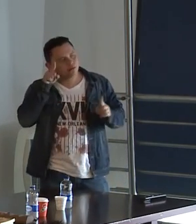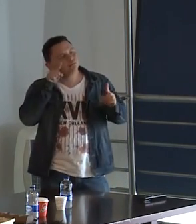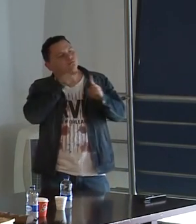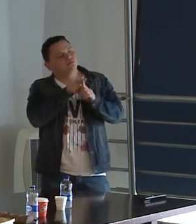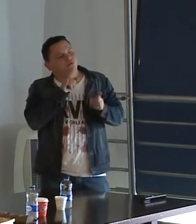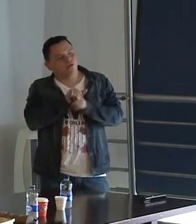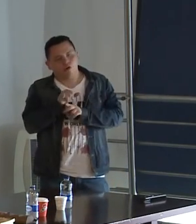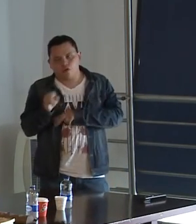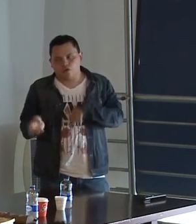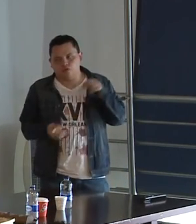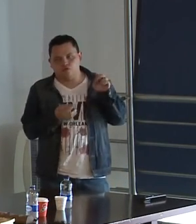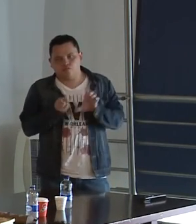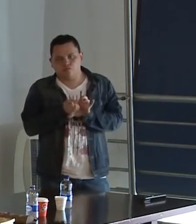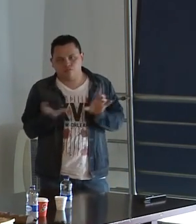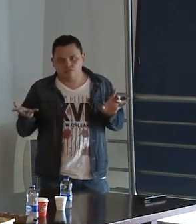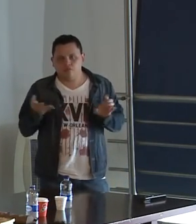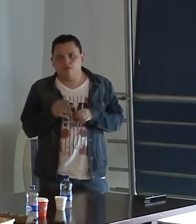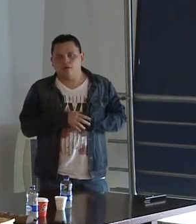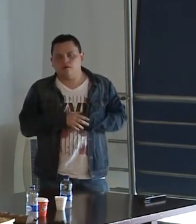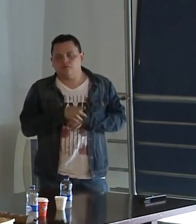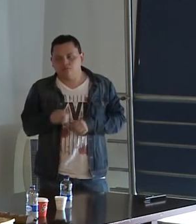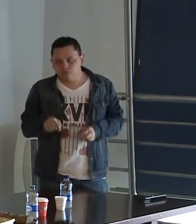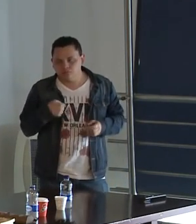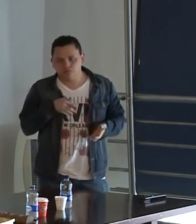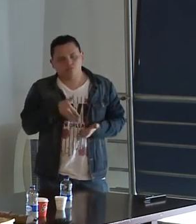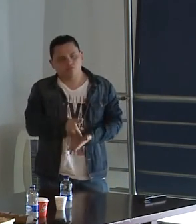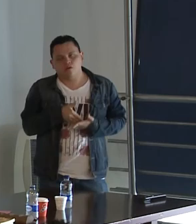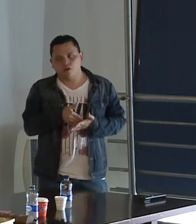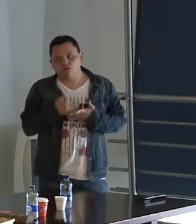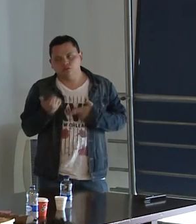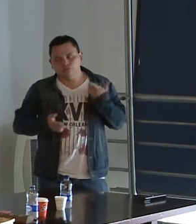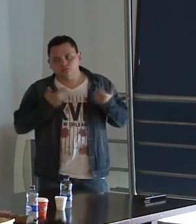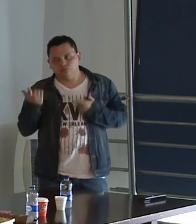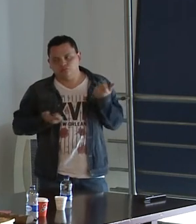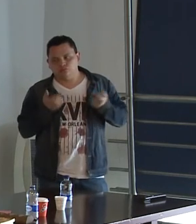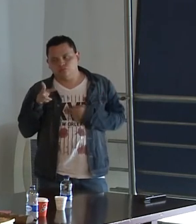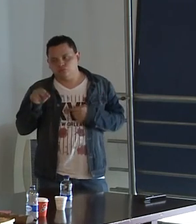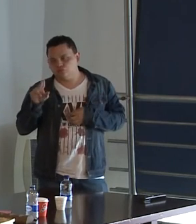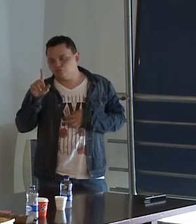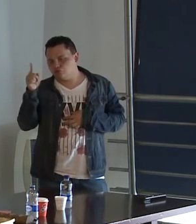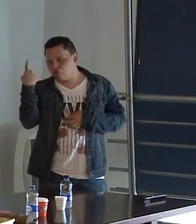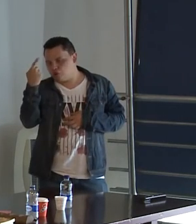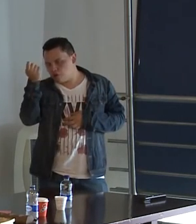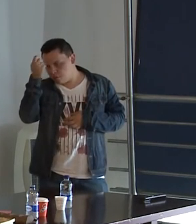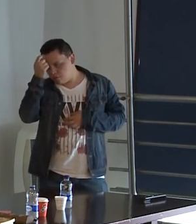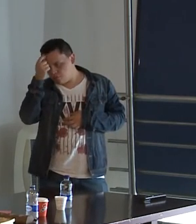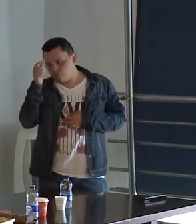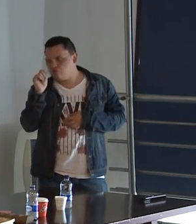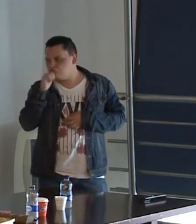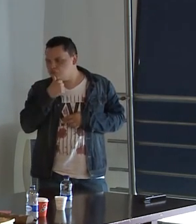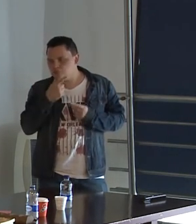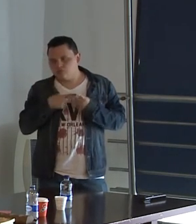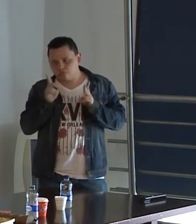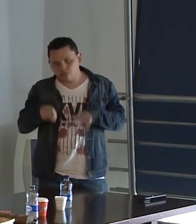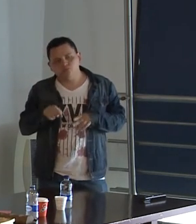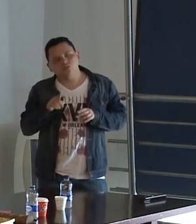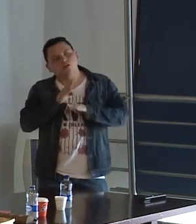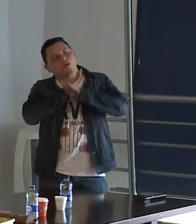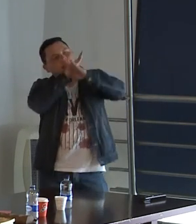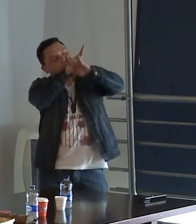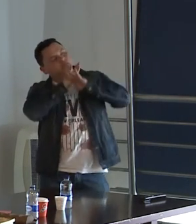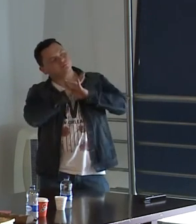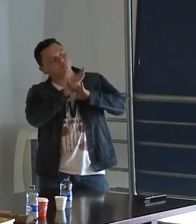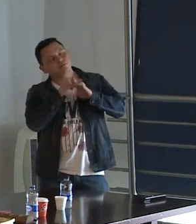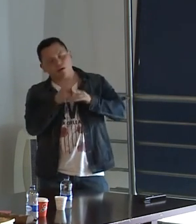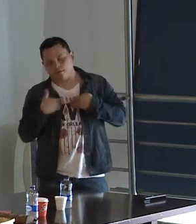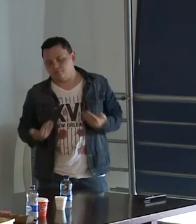educación popular reconstruir y mantener esa lucha, no solamente hacer la memoria de los dolores, sino de la resistencia, que es la